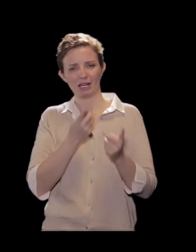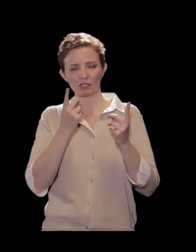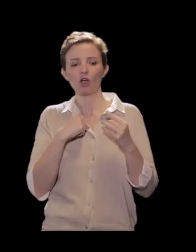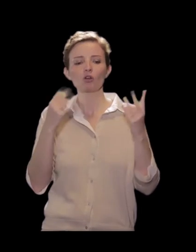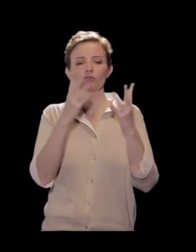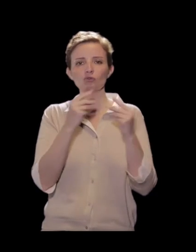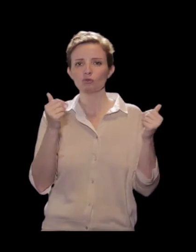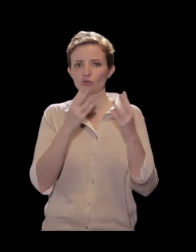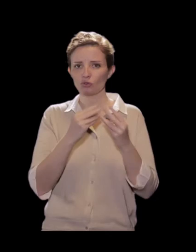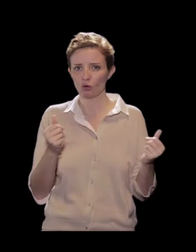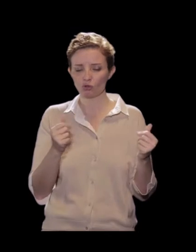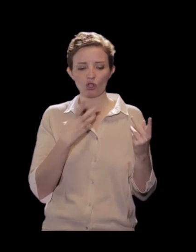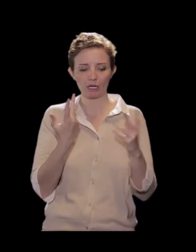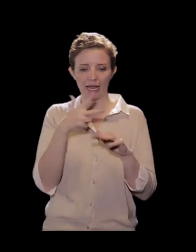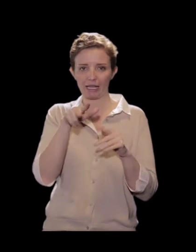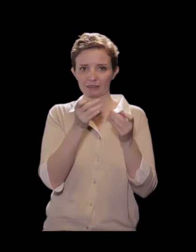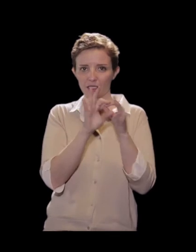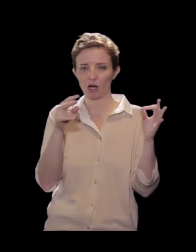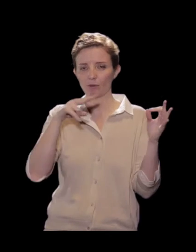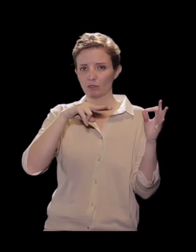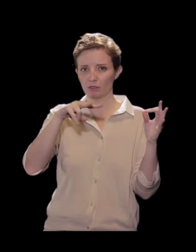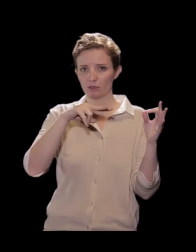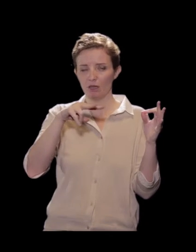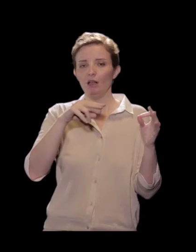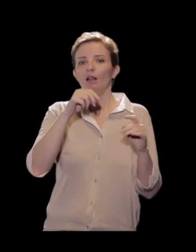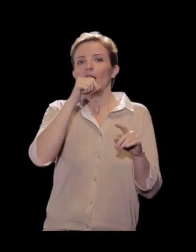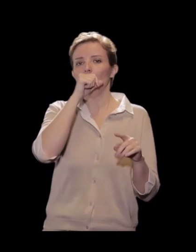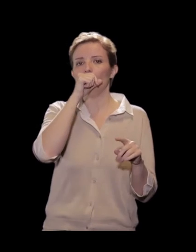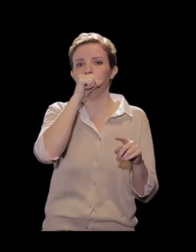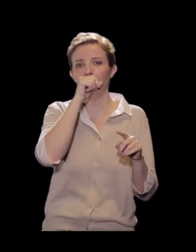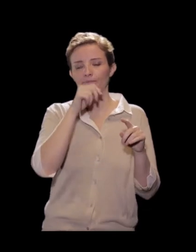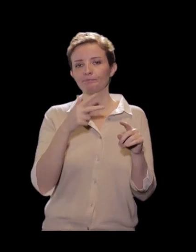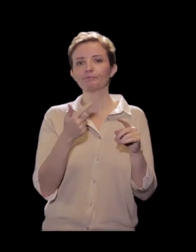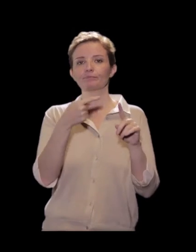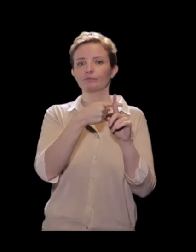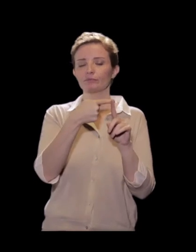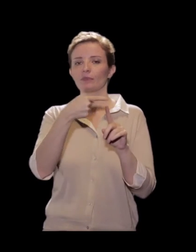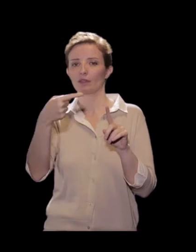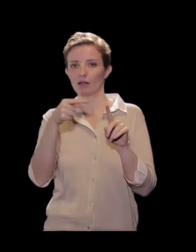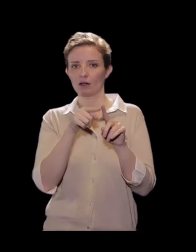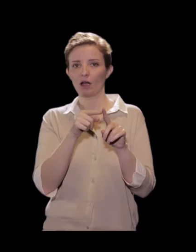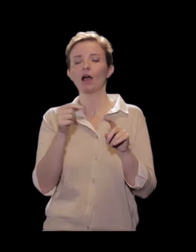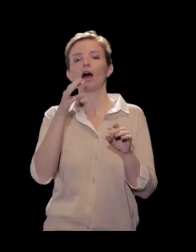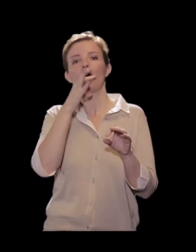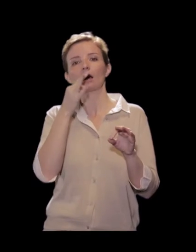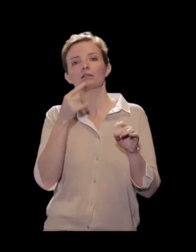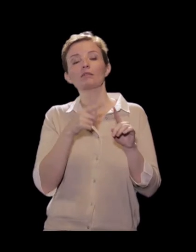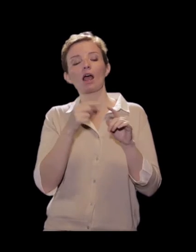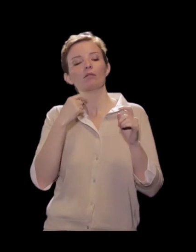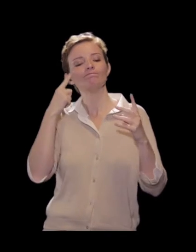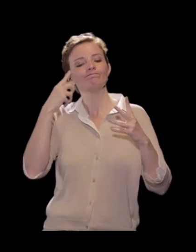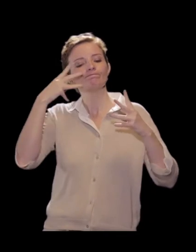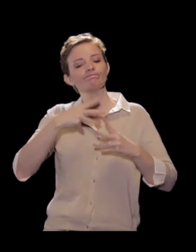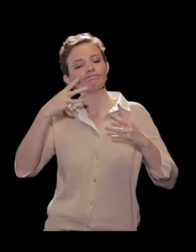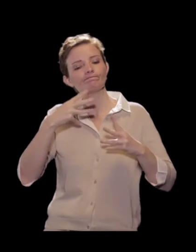le soluzioni di trinomio di secondo grado il segno del trinomio di secondo grado ragionando per via grafica e in particolare il ragionamento